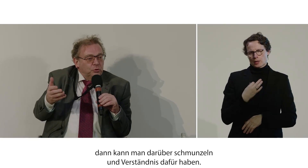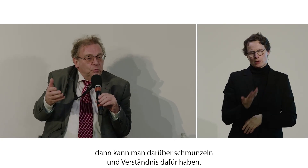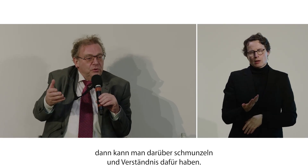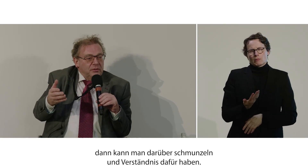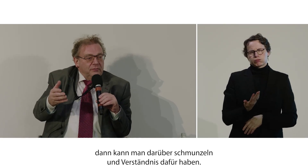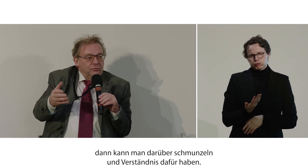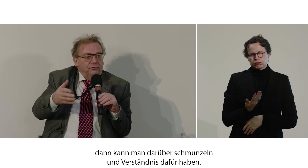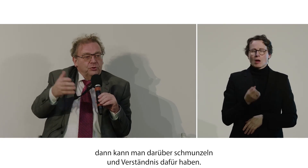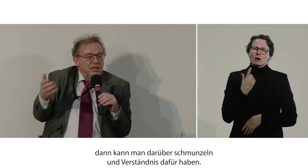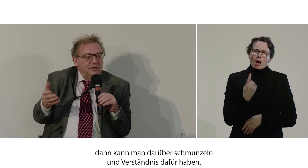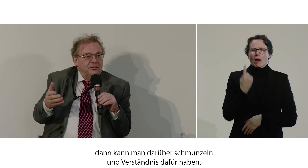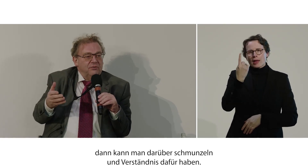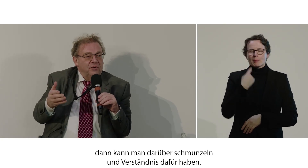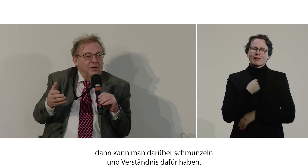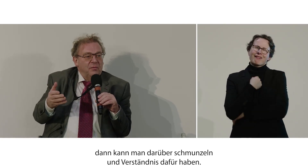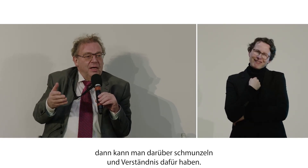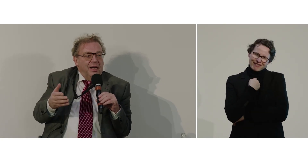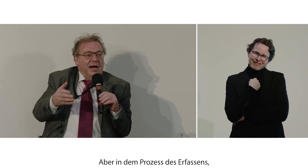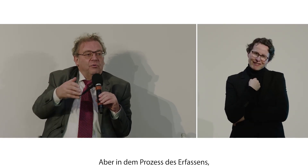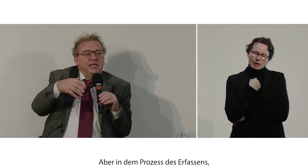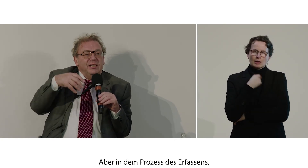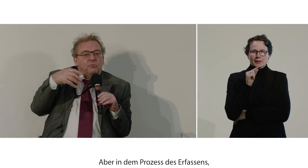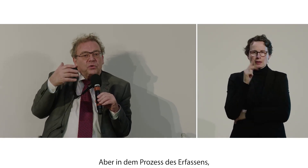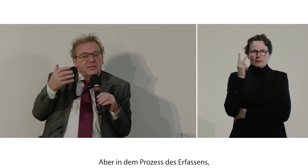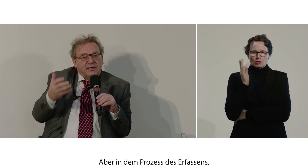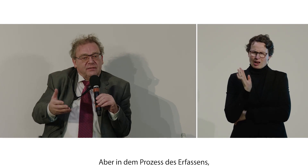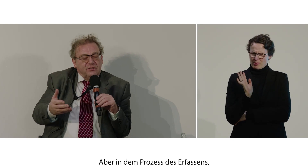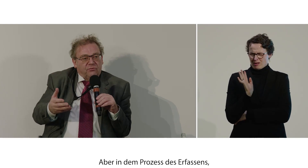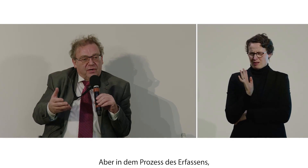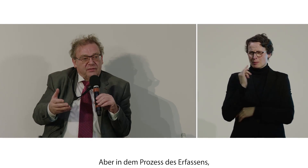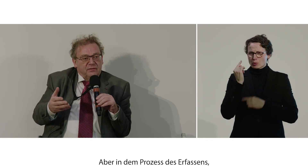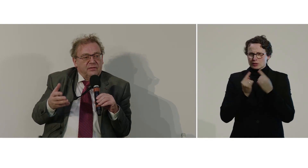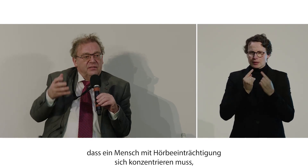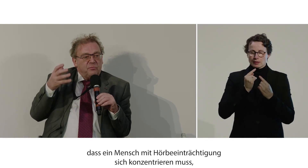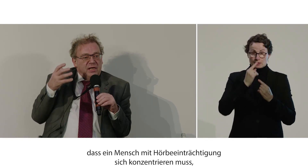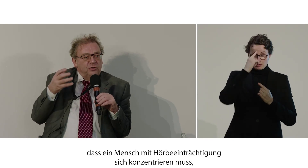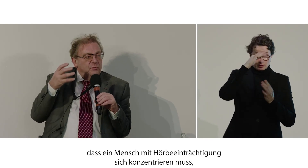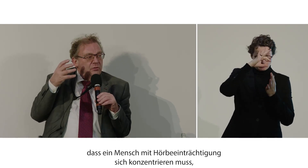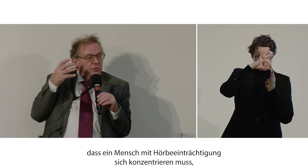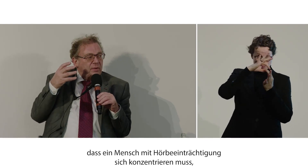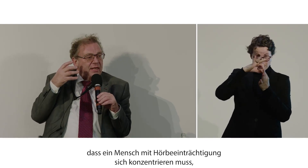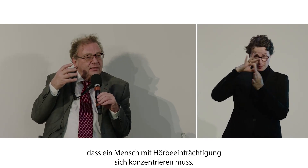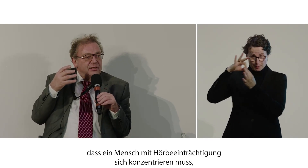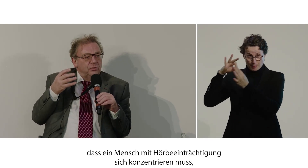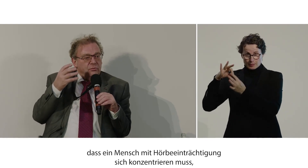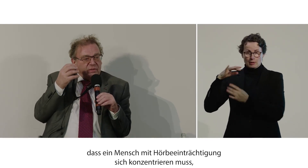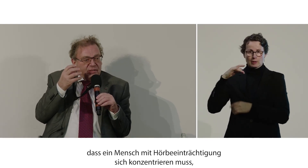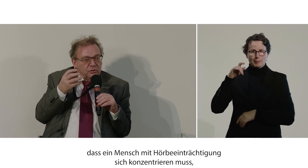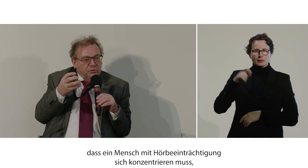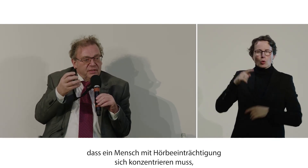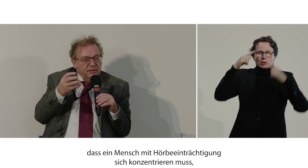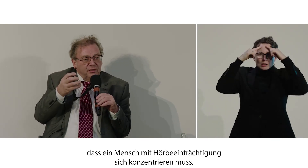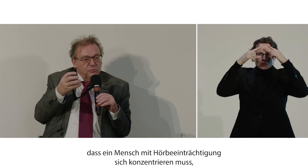kann drüber schon sein und Verständnis dafür haben, aber in dem Prozess des Erfassens, dass ein Mensch sich irre beeinträchtigt,